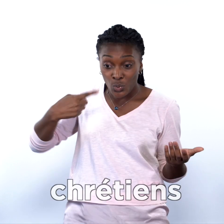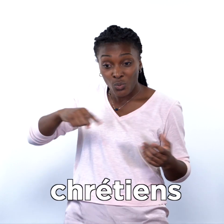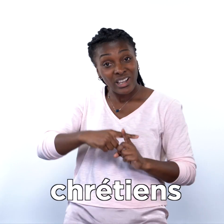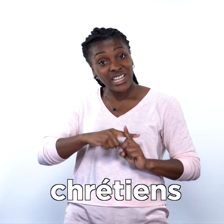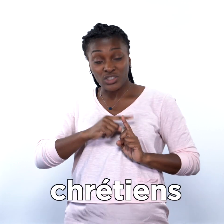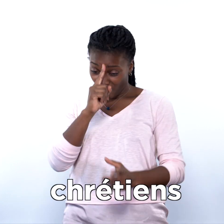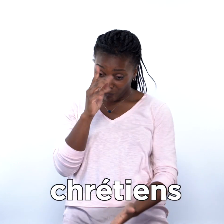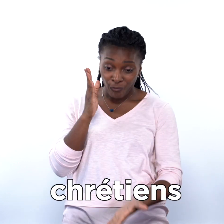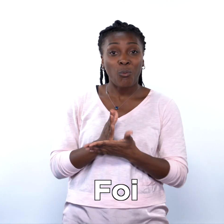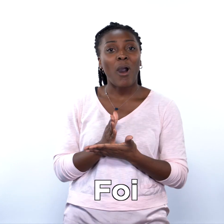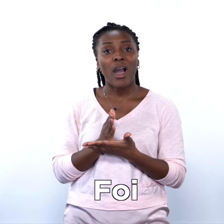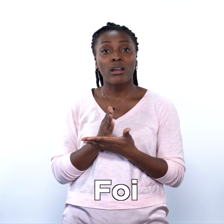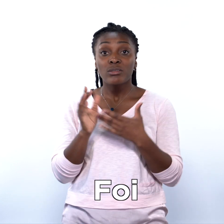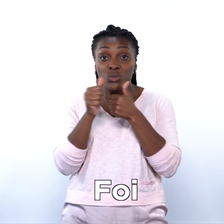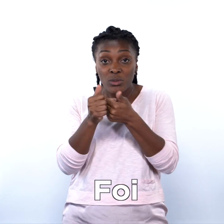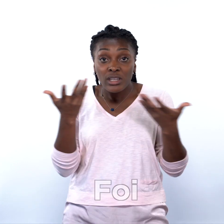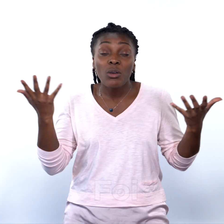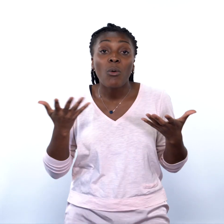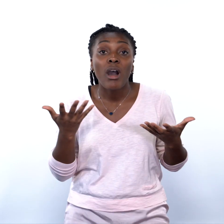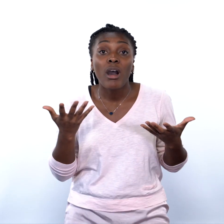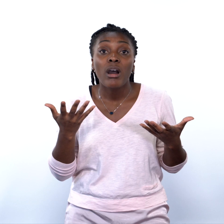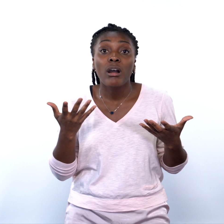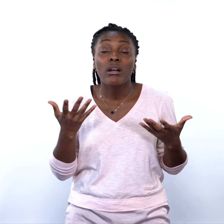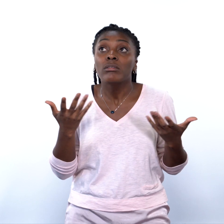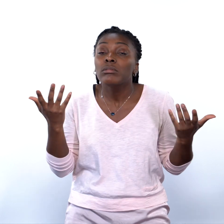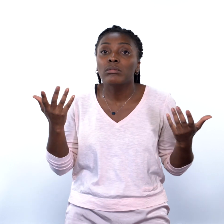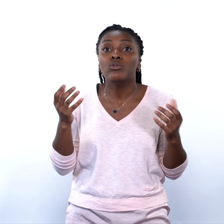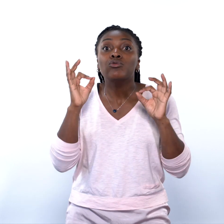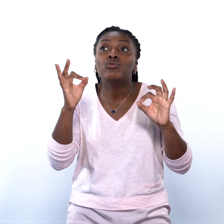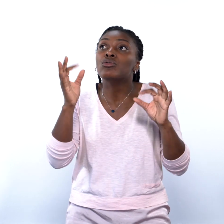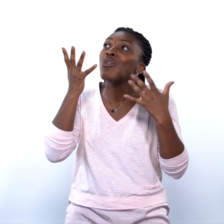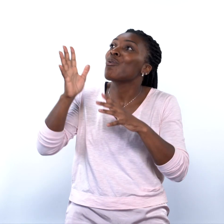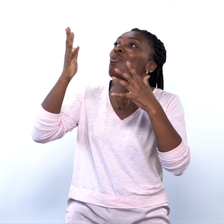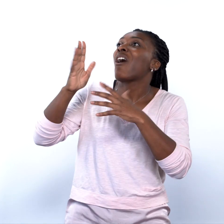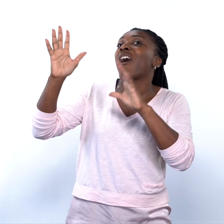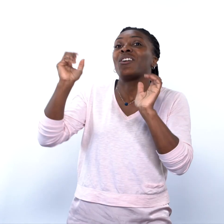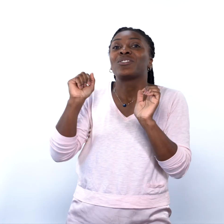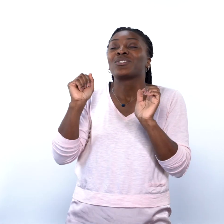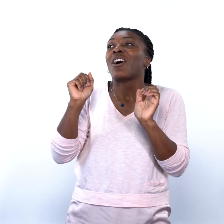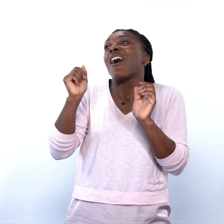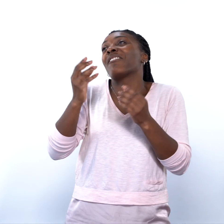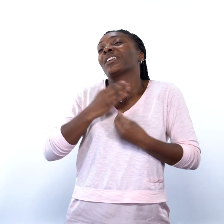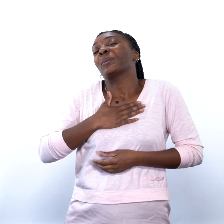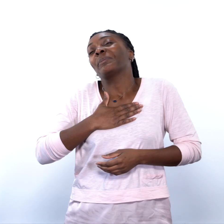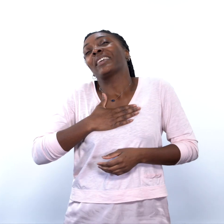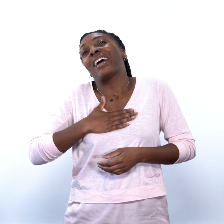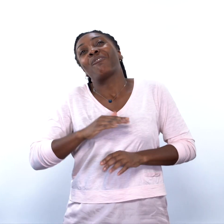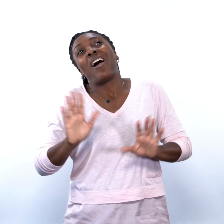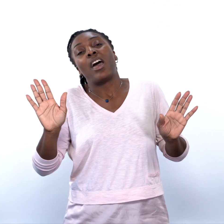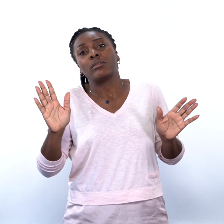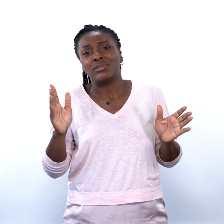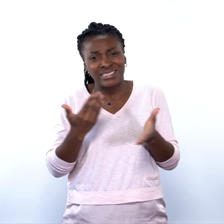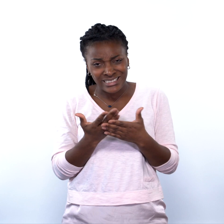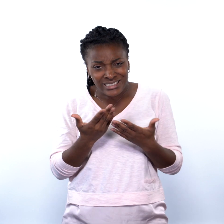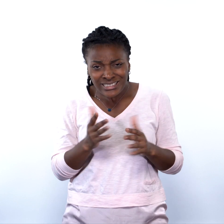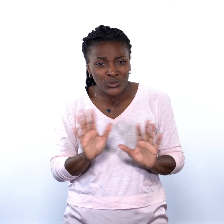notre foi soit bâtie, que le roc, le fondement de notre confiance en Dieu soit juste une louange qui nous apaise. Je pense à